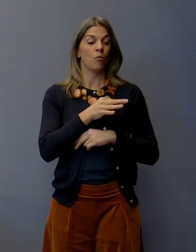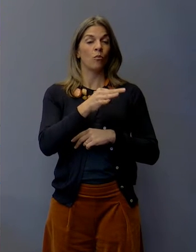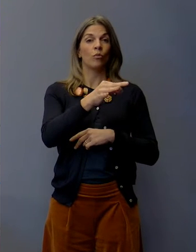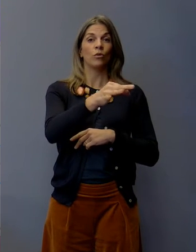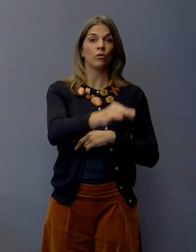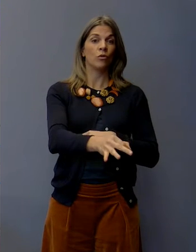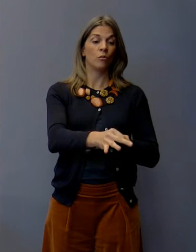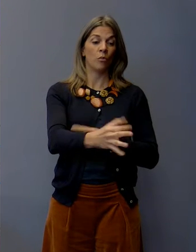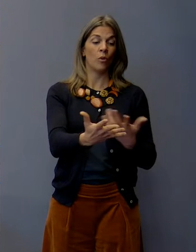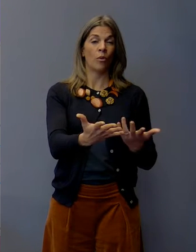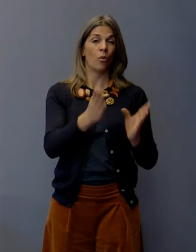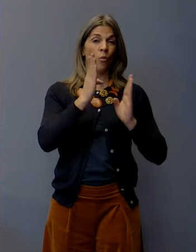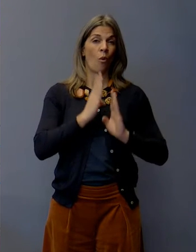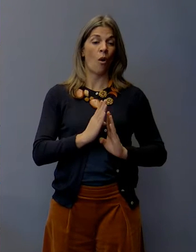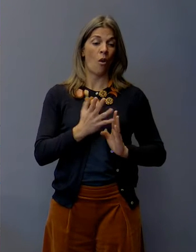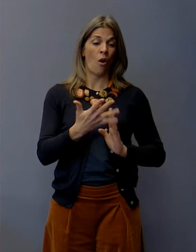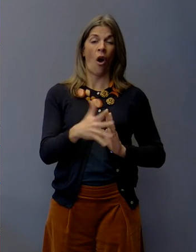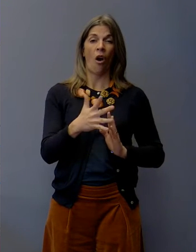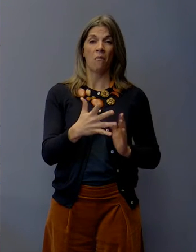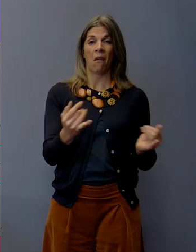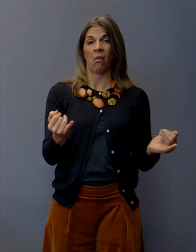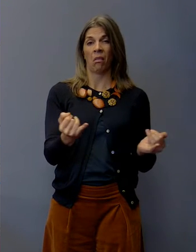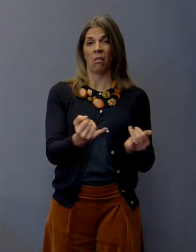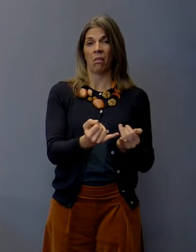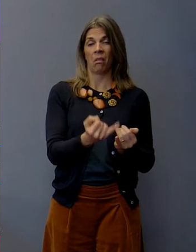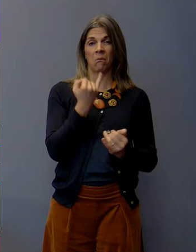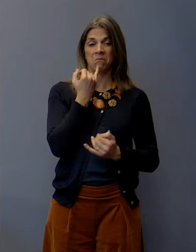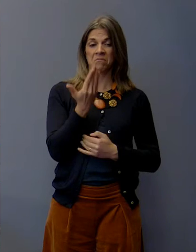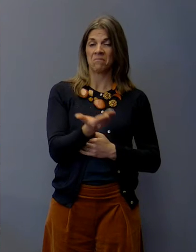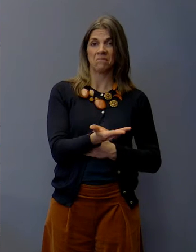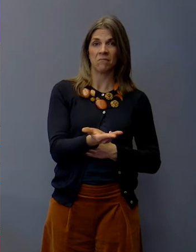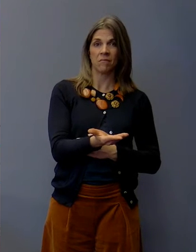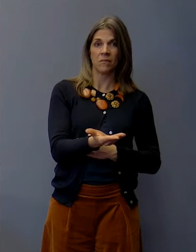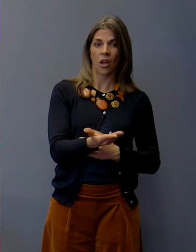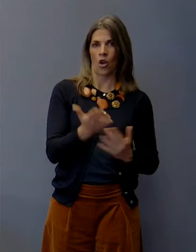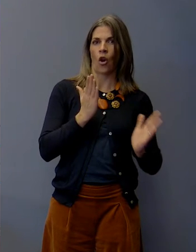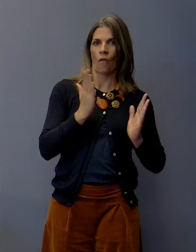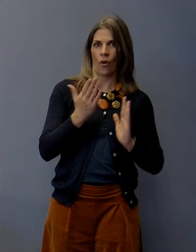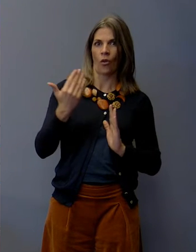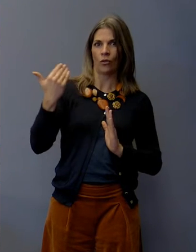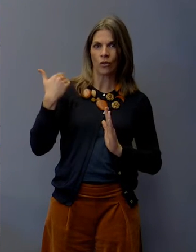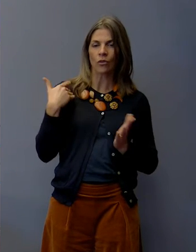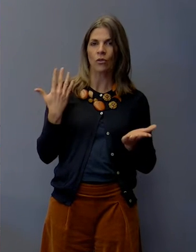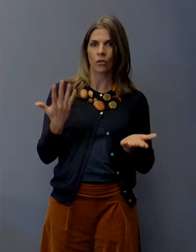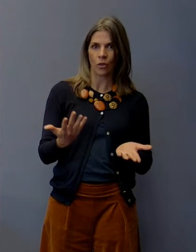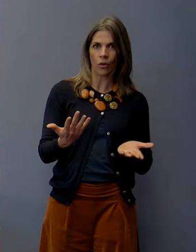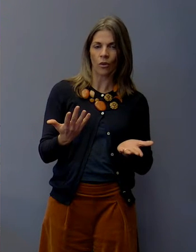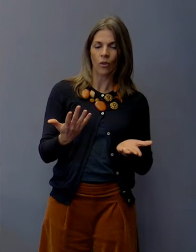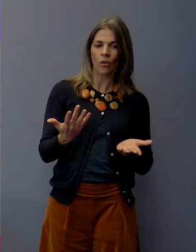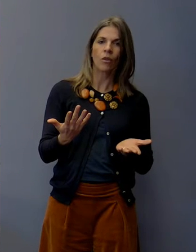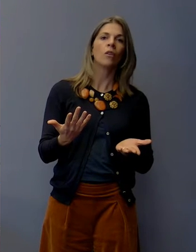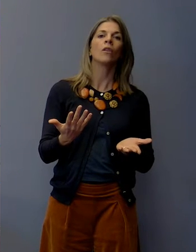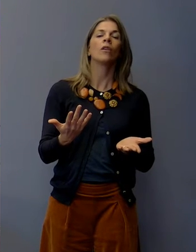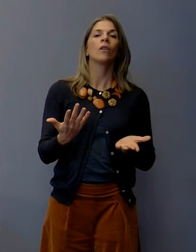amministrazione hanno un significato molto ritorto rispetto a quello che erano le aspettative vengono i ct stessi ma